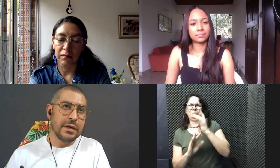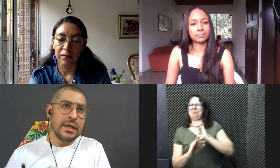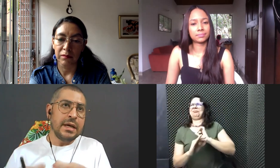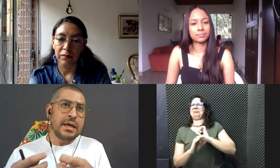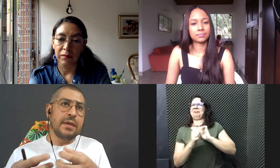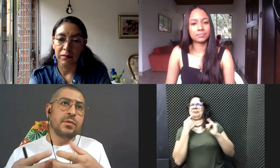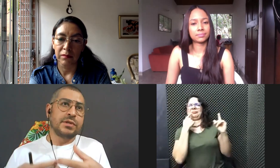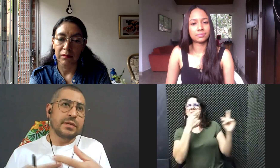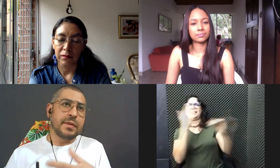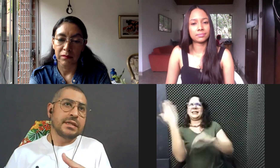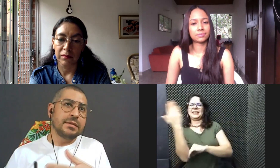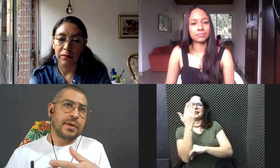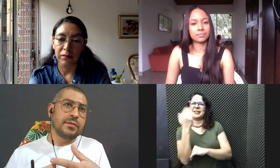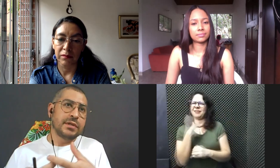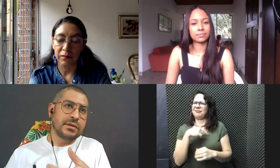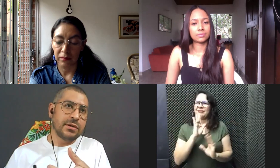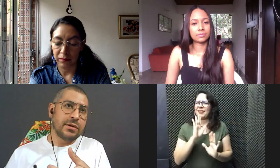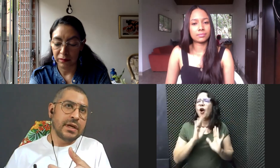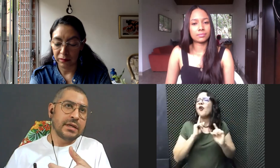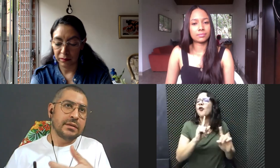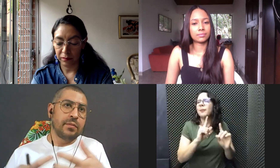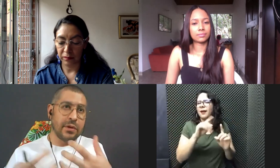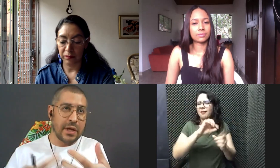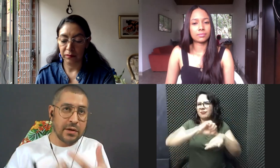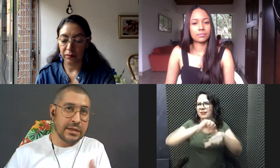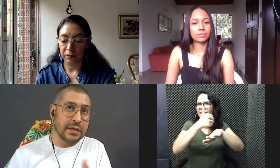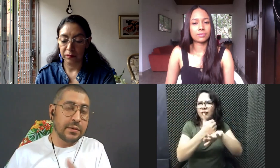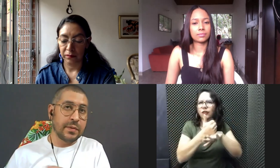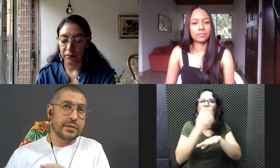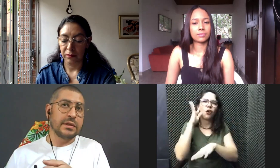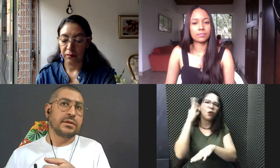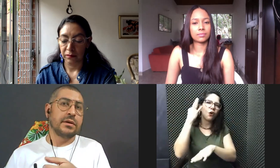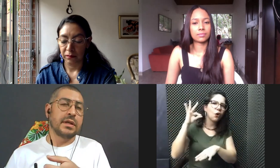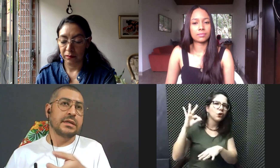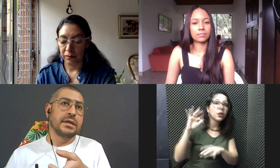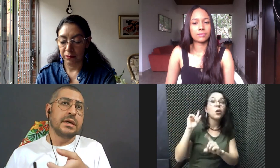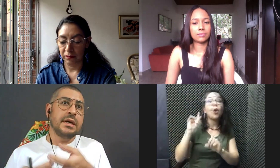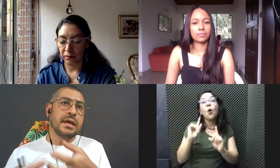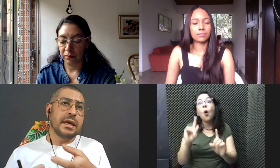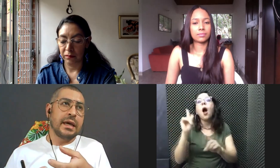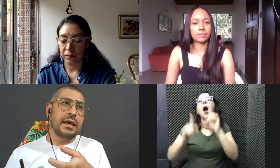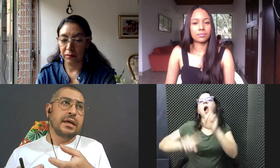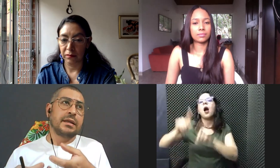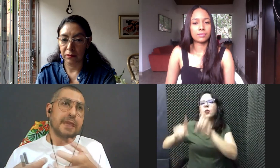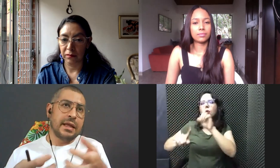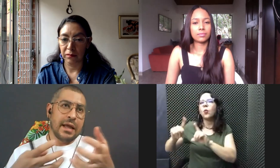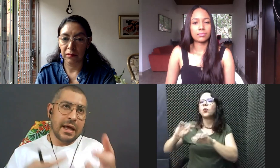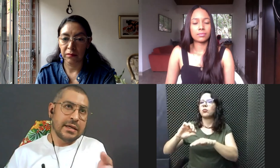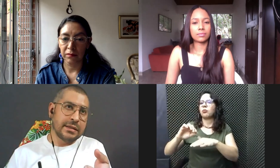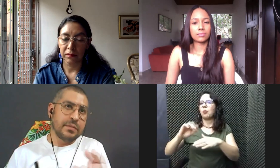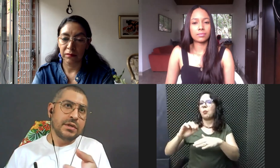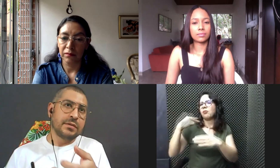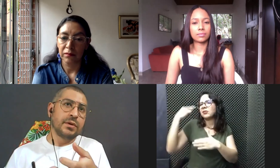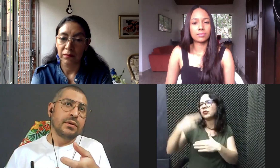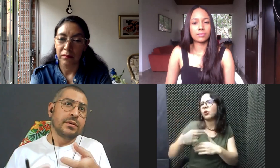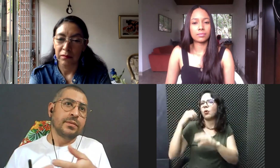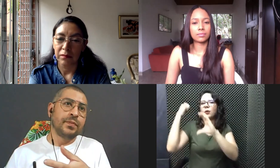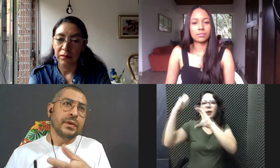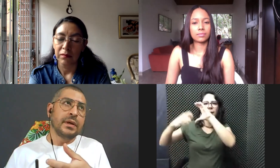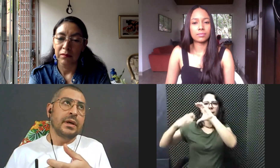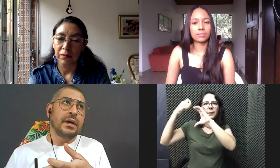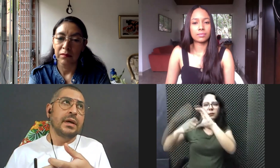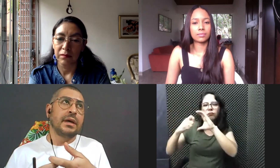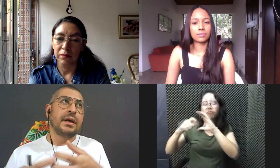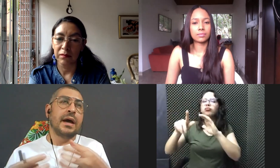¿cierto? Y muchas veces vemos historias protagonizadas por personas sordas que tienden a este mismo